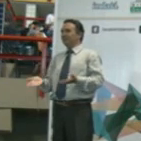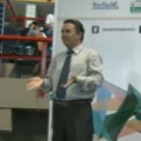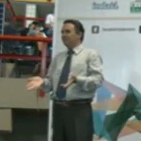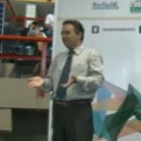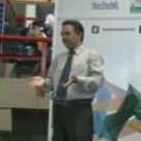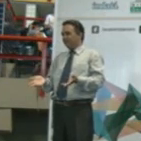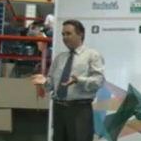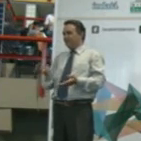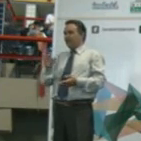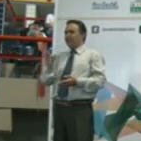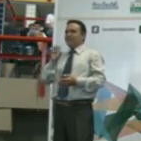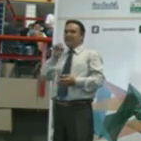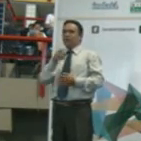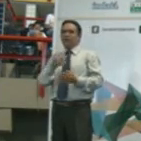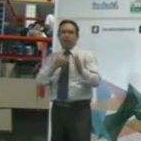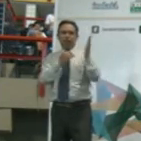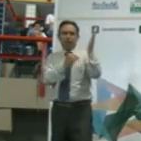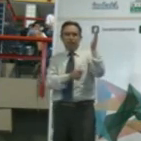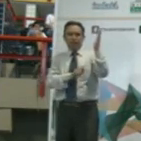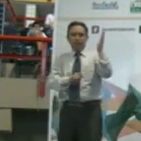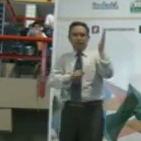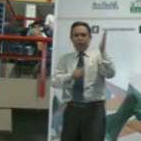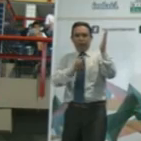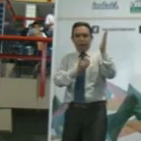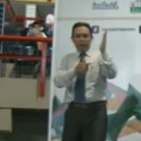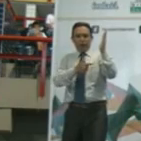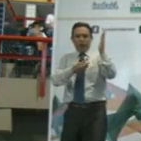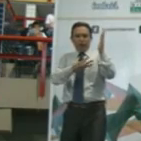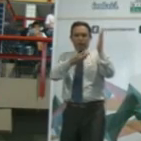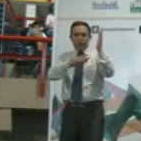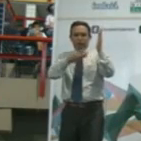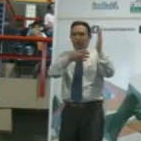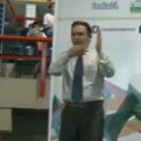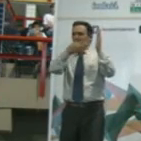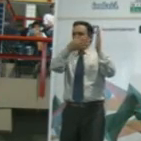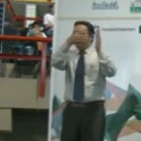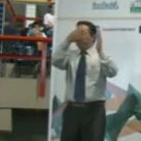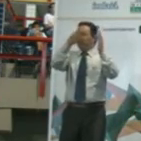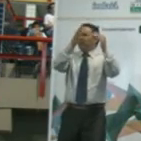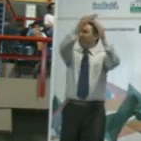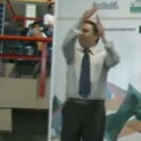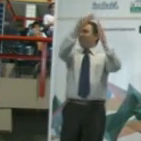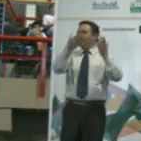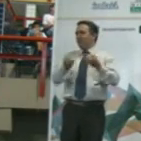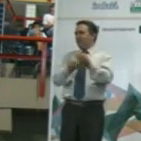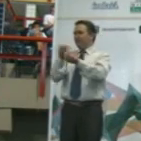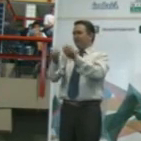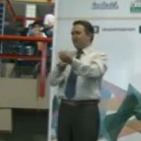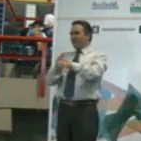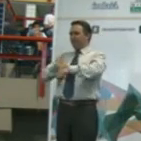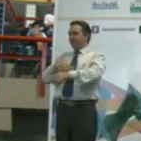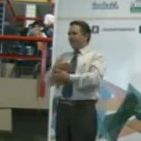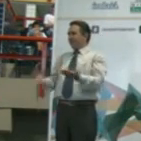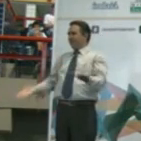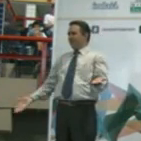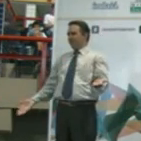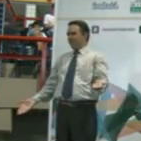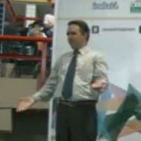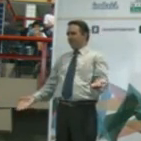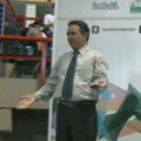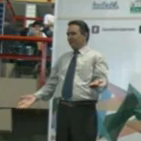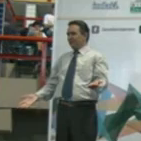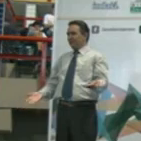Alexandre? Se eu for escrever de uma por uma até chegar lá, não é assim, não. A gente vai pensar. A gente não vai escrever uma por uma. Porque se eu for